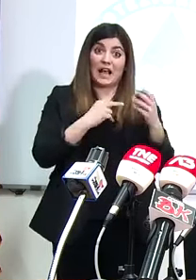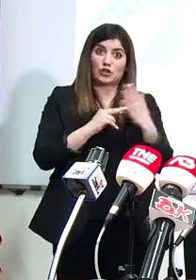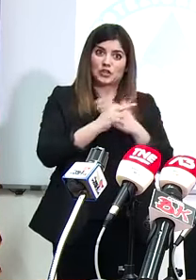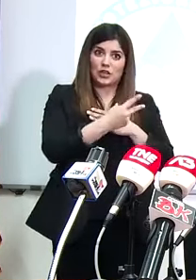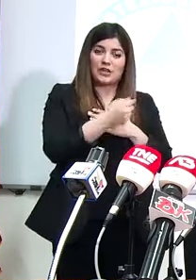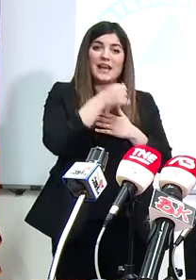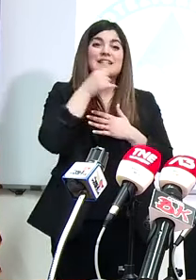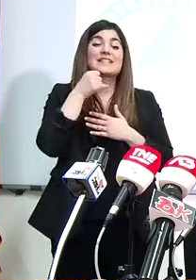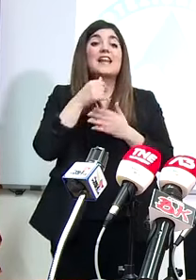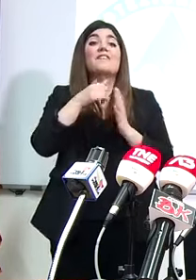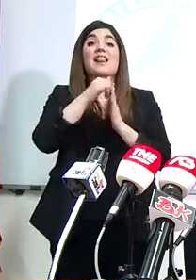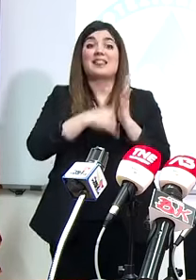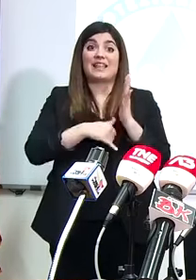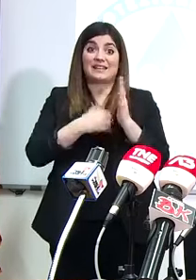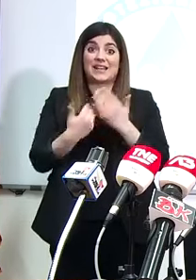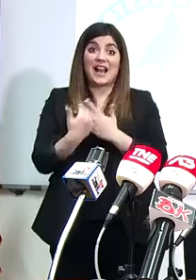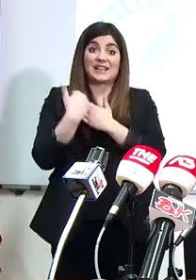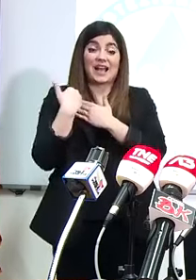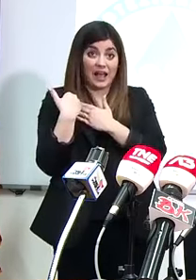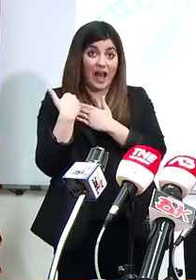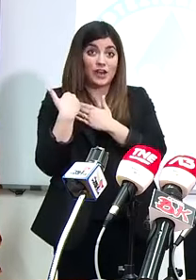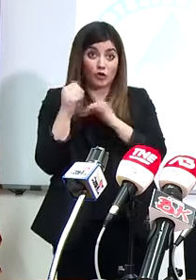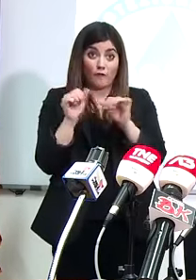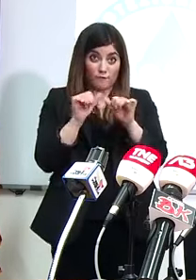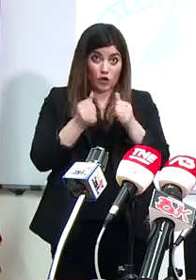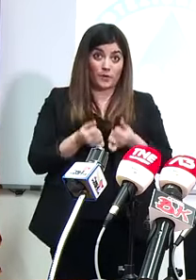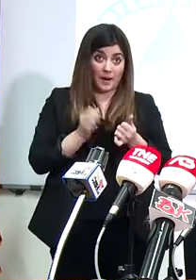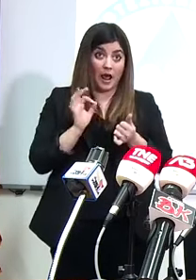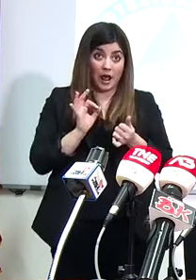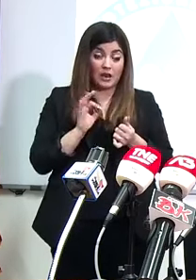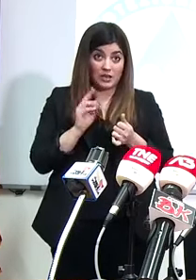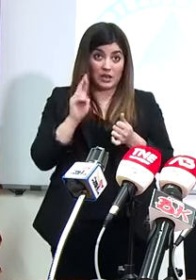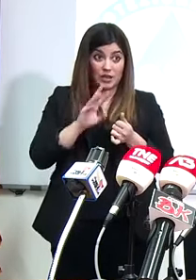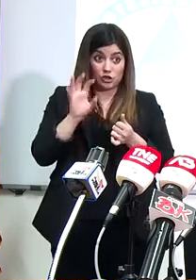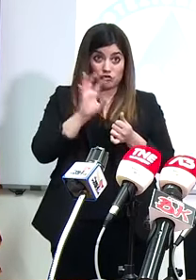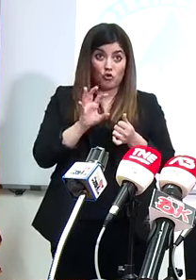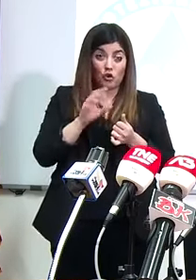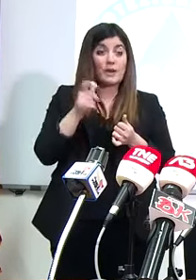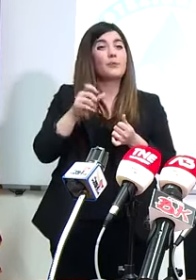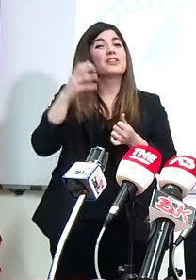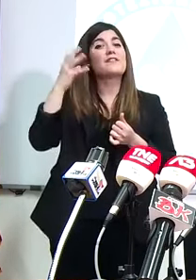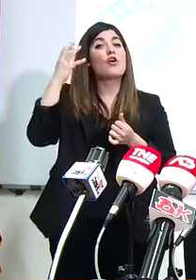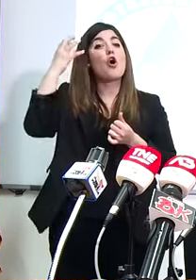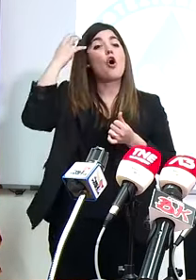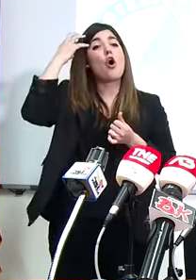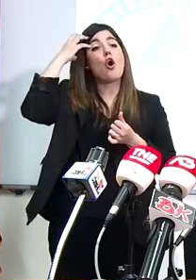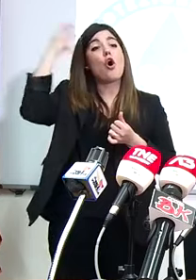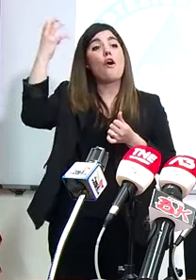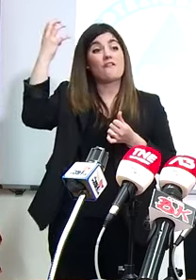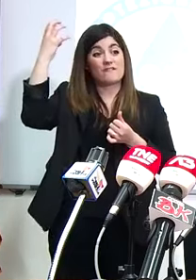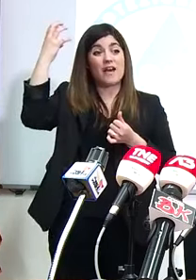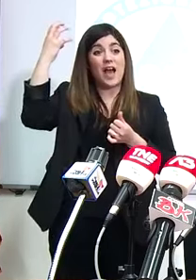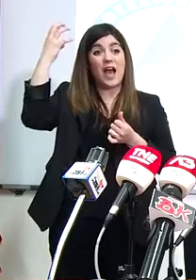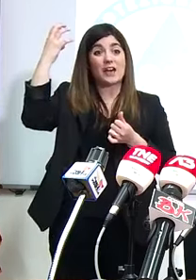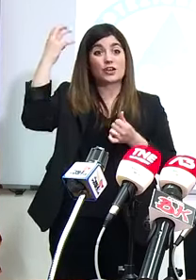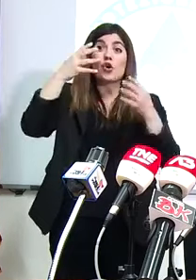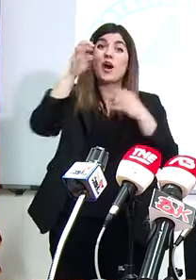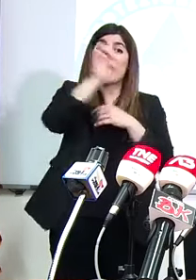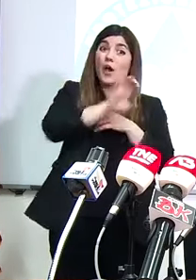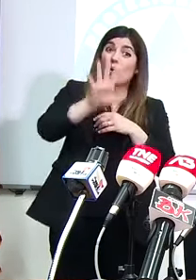formale arrivato dal da una regione perché lui dice i governi non possono trattare al di fuori di quello che ha stabilito unione europea invece